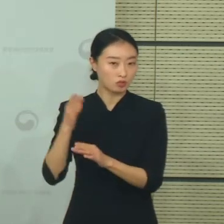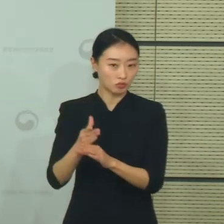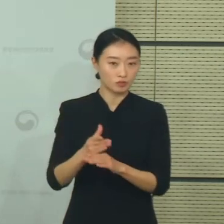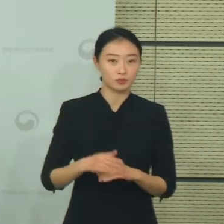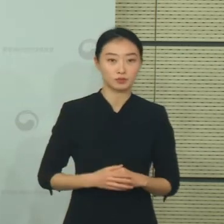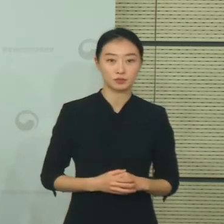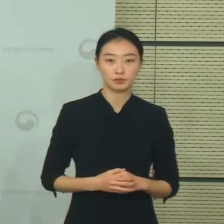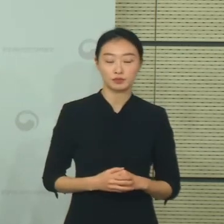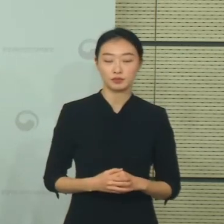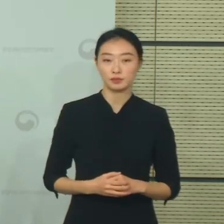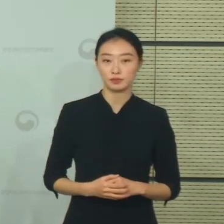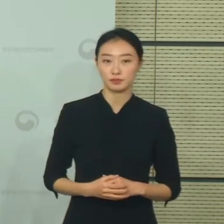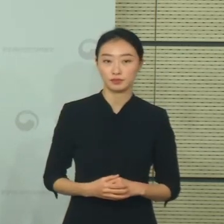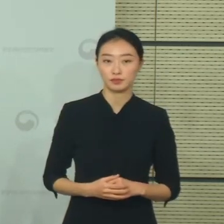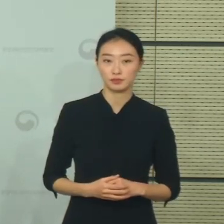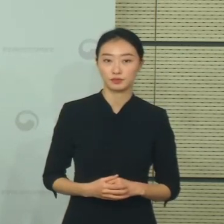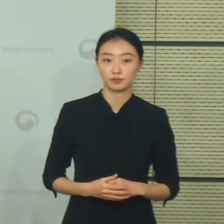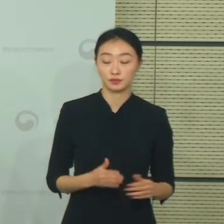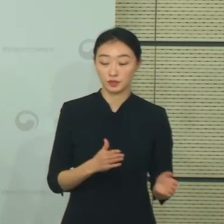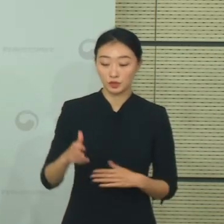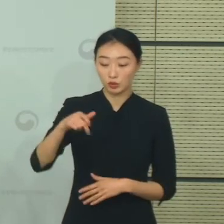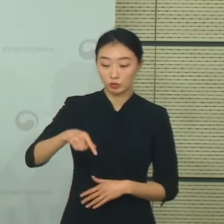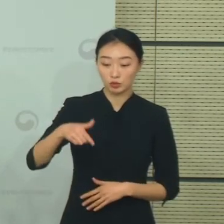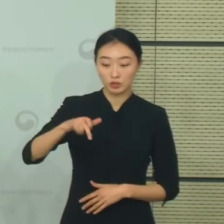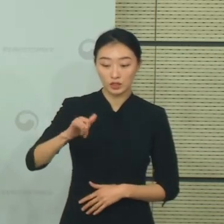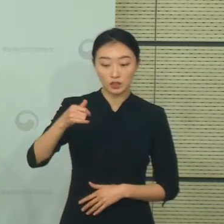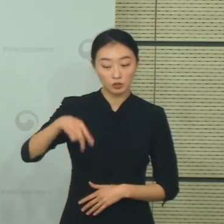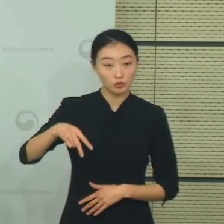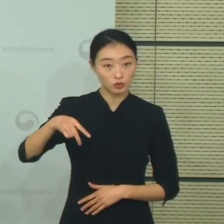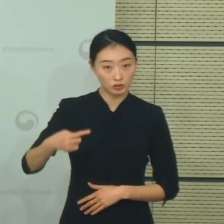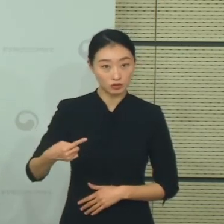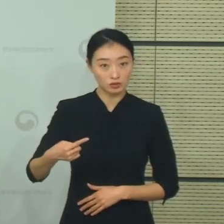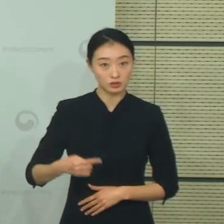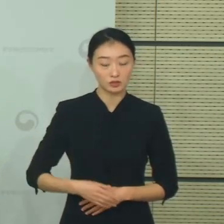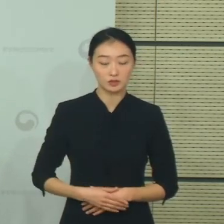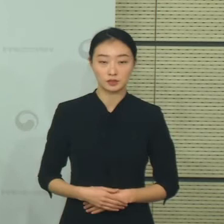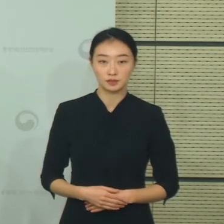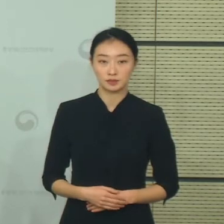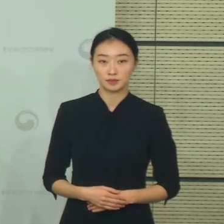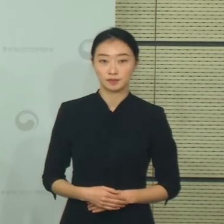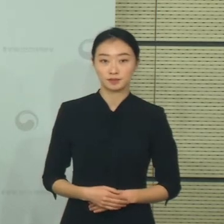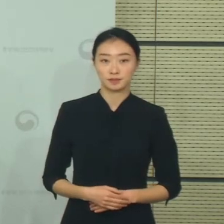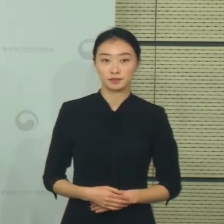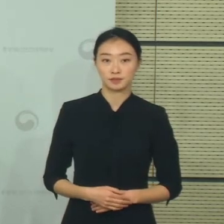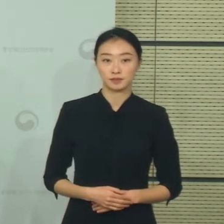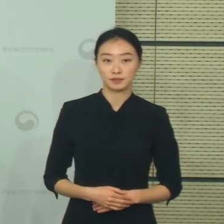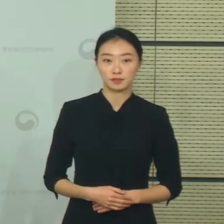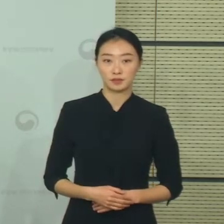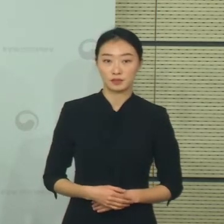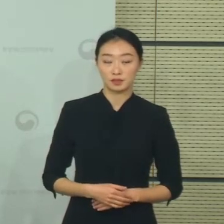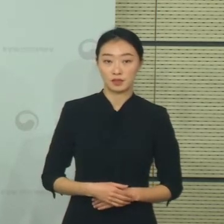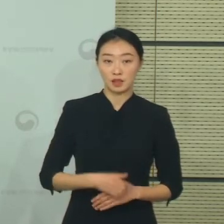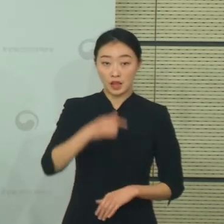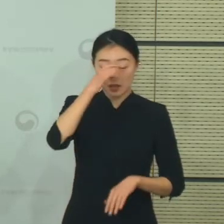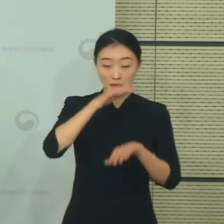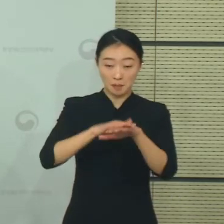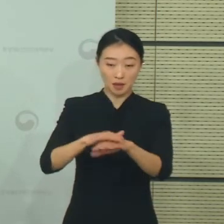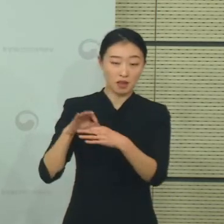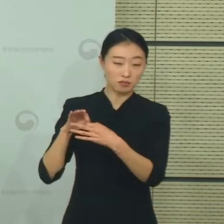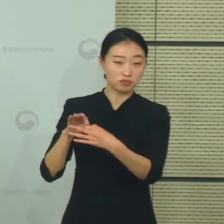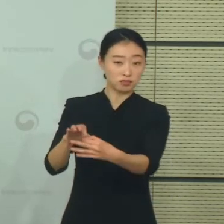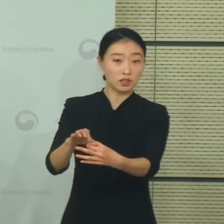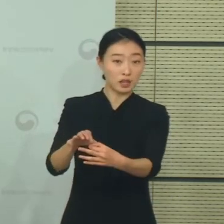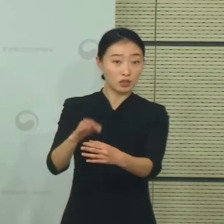있습니다. 네, 쿠키뉴스 김양균 기자님의 두 번째 질문입니다. 예배를